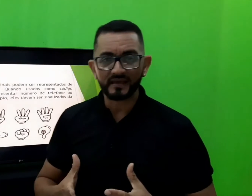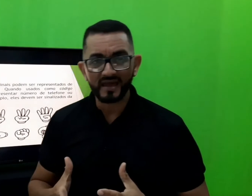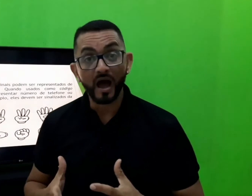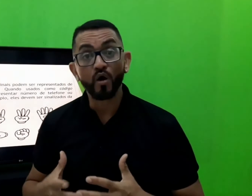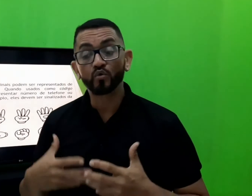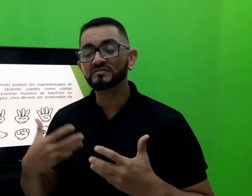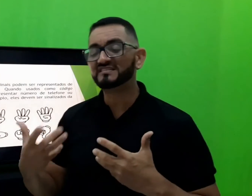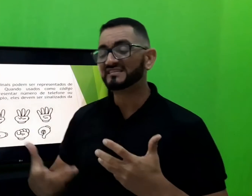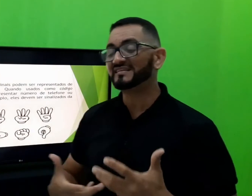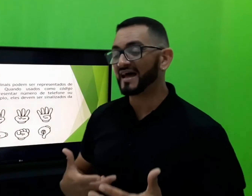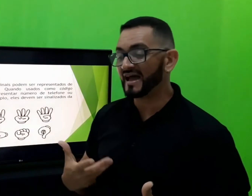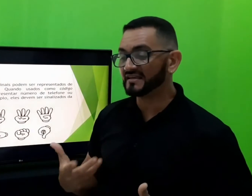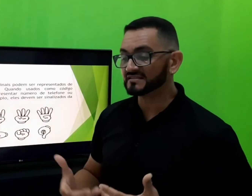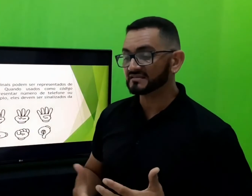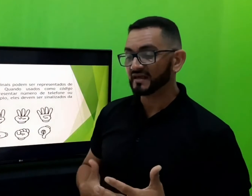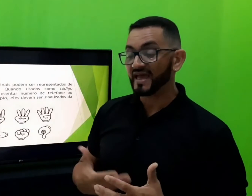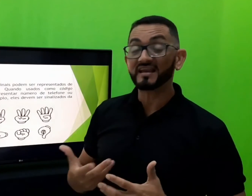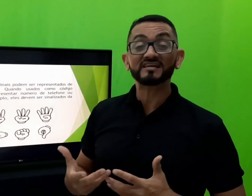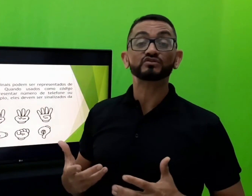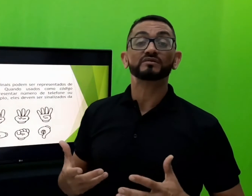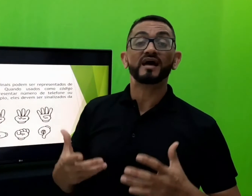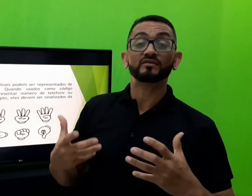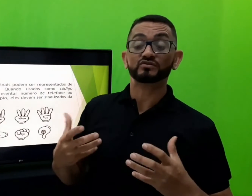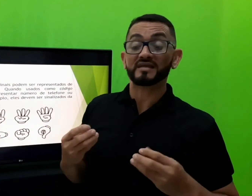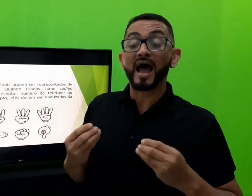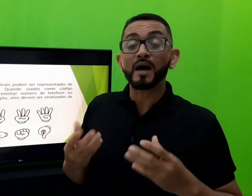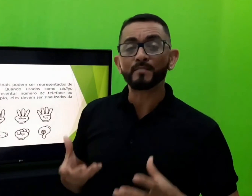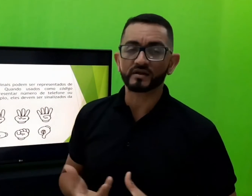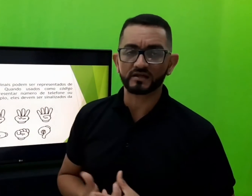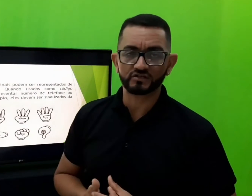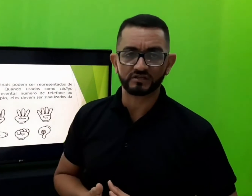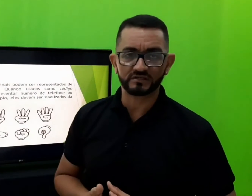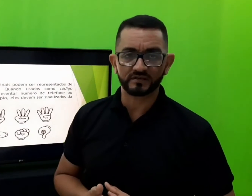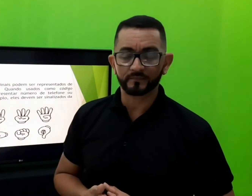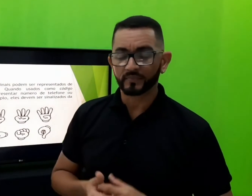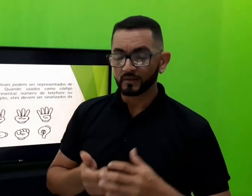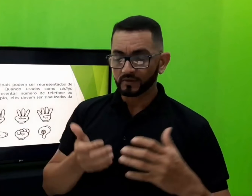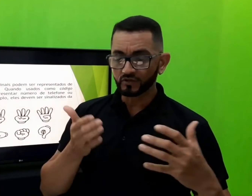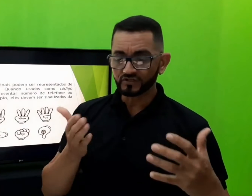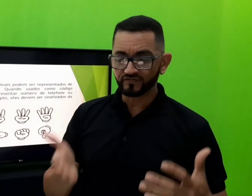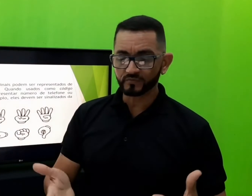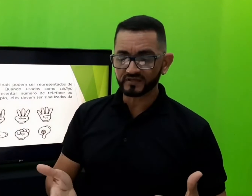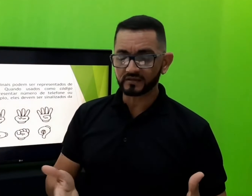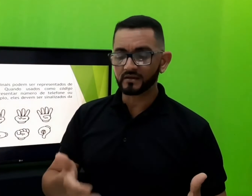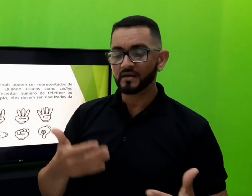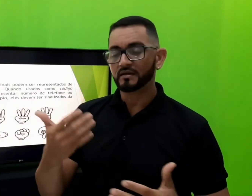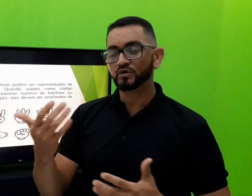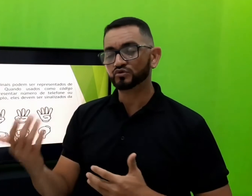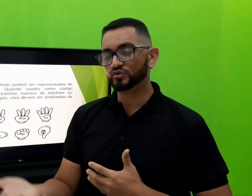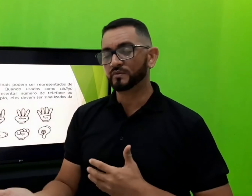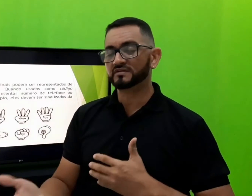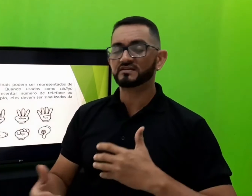aprender alguns sinais relacionados à moradia. Que nós já vimos aqui que os números eles